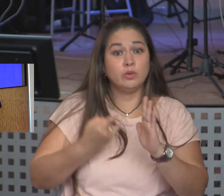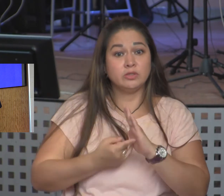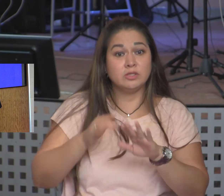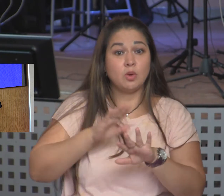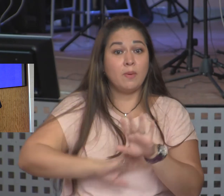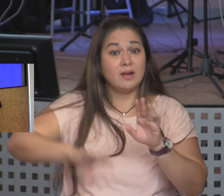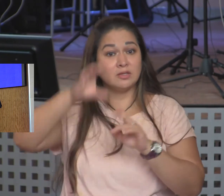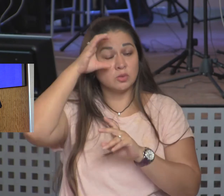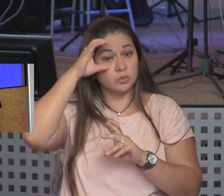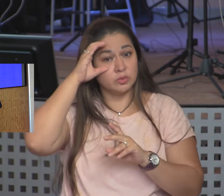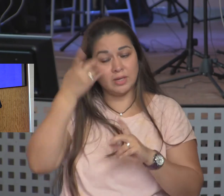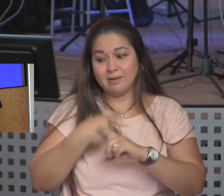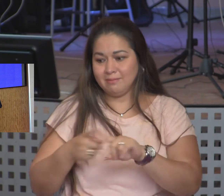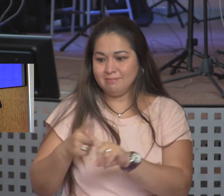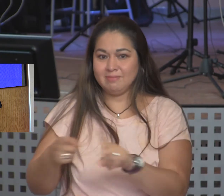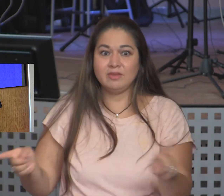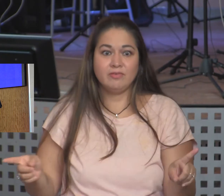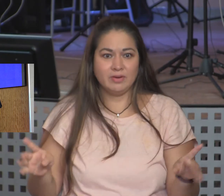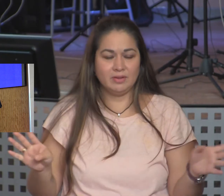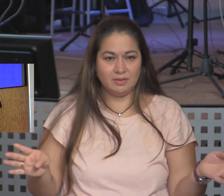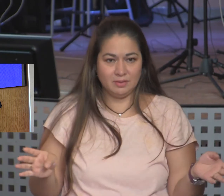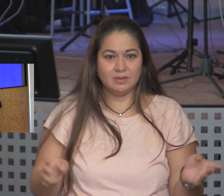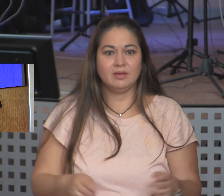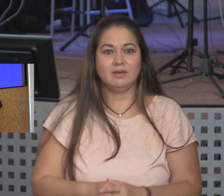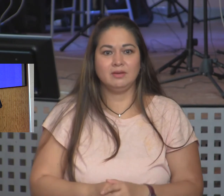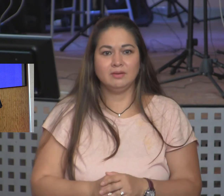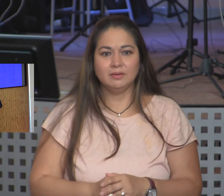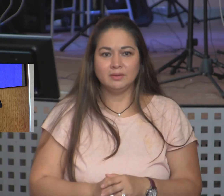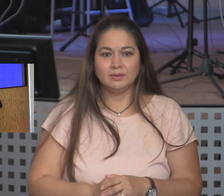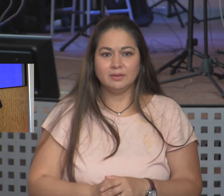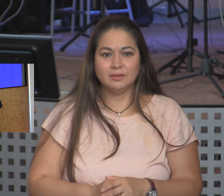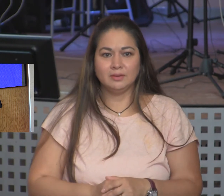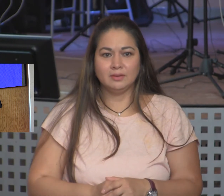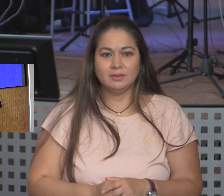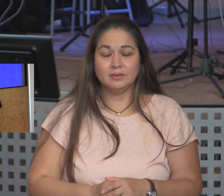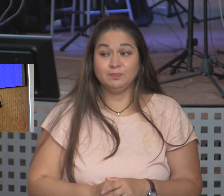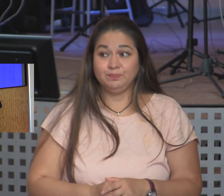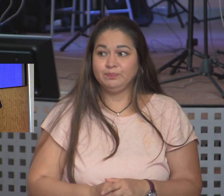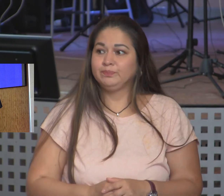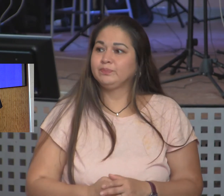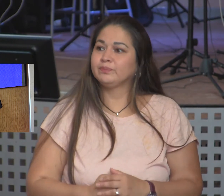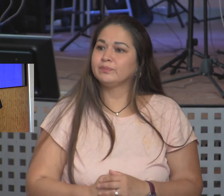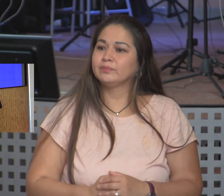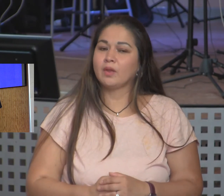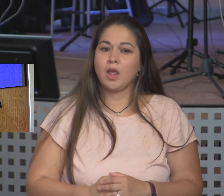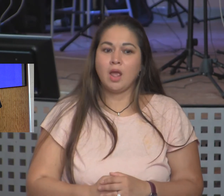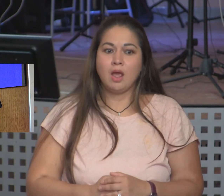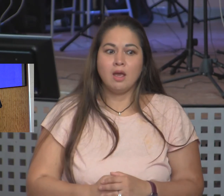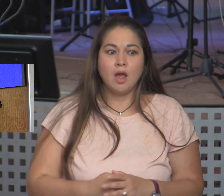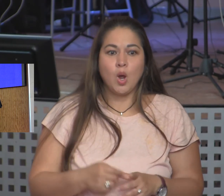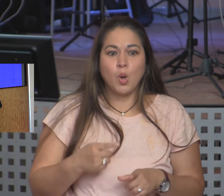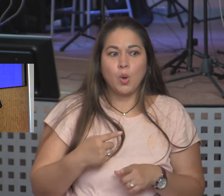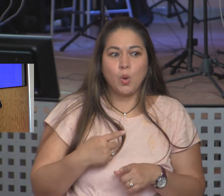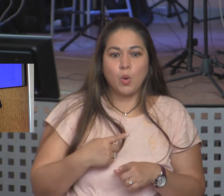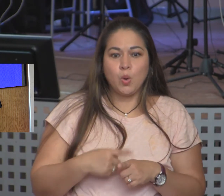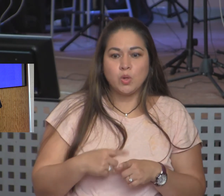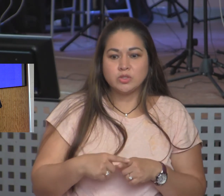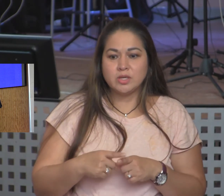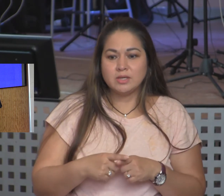produce en nosotros, en nuestro interior, 4 cosas que produce en nuestro